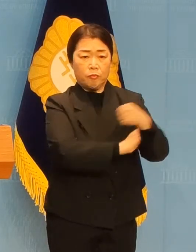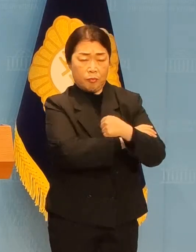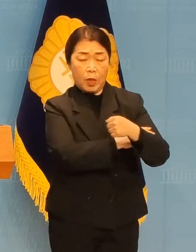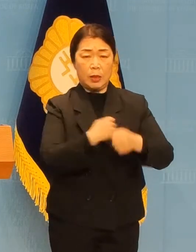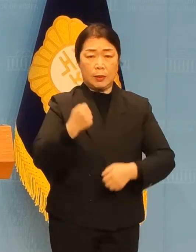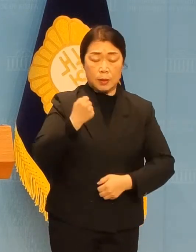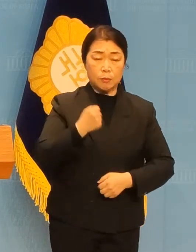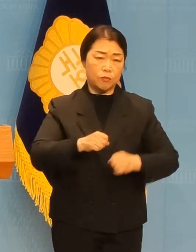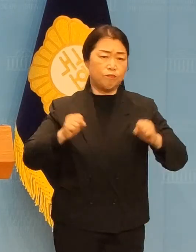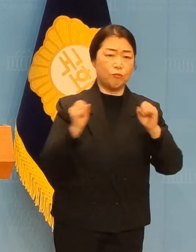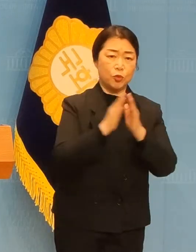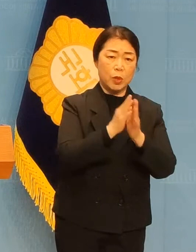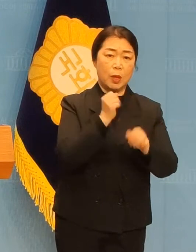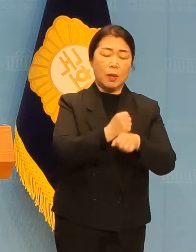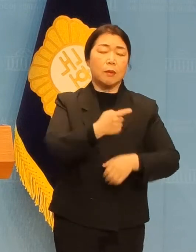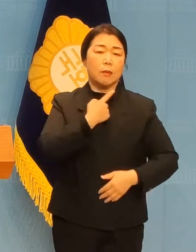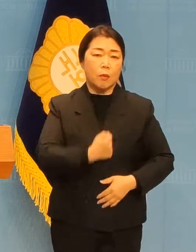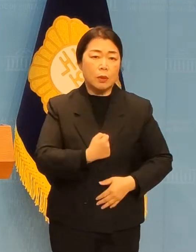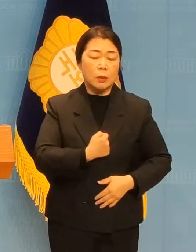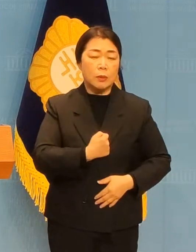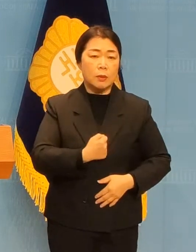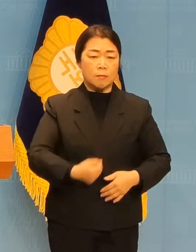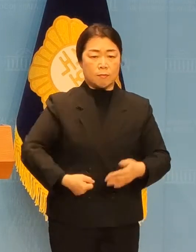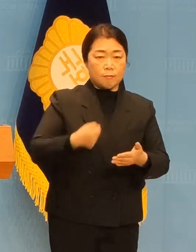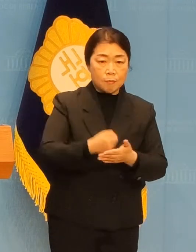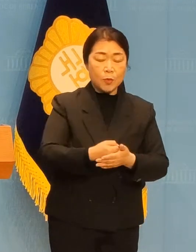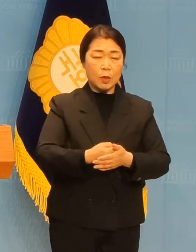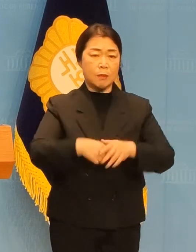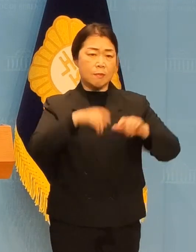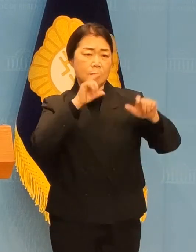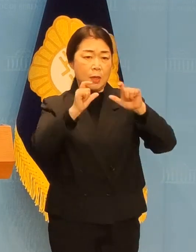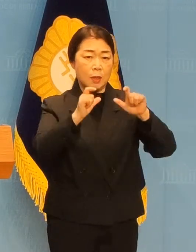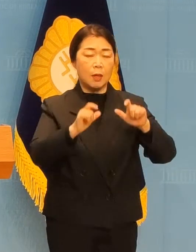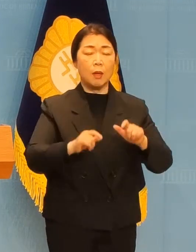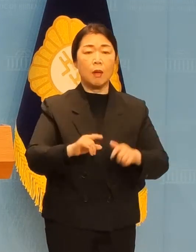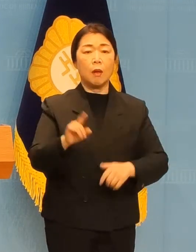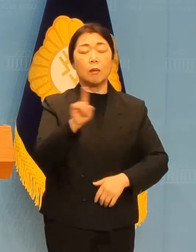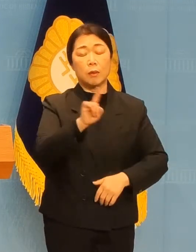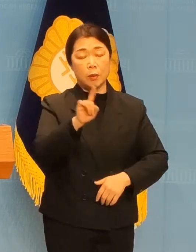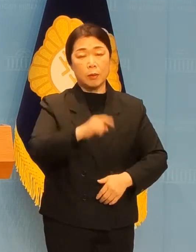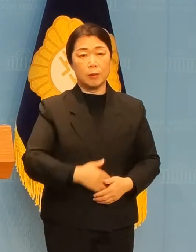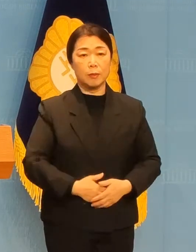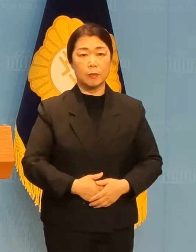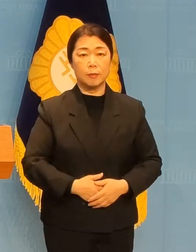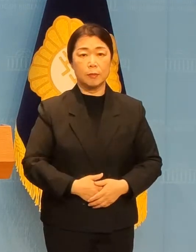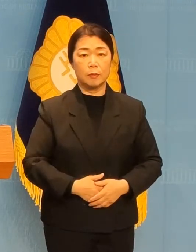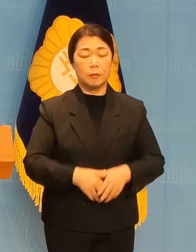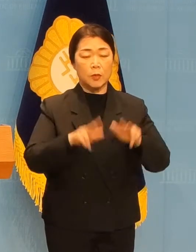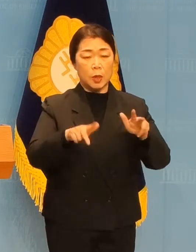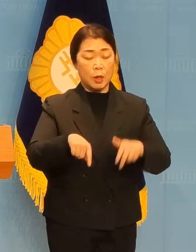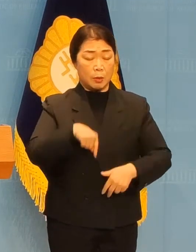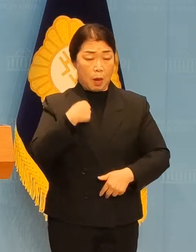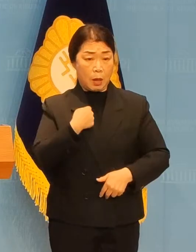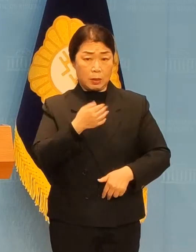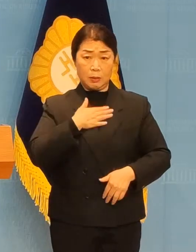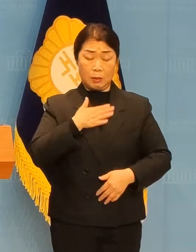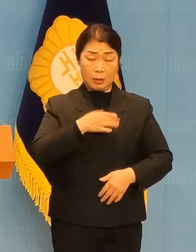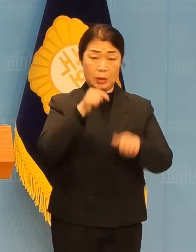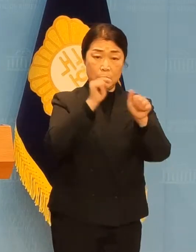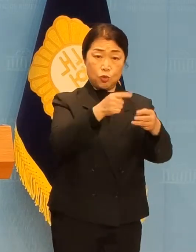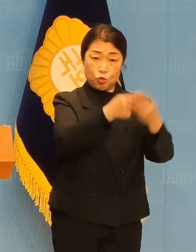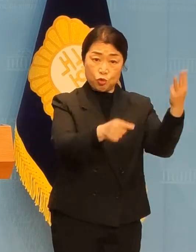충돌도 불사하겠다던 그 기세는 다 어디로 갔습니까? 이제 와서 본인의 지시가 통하지